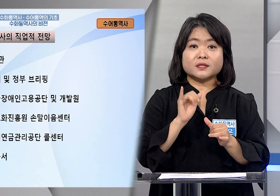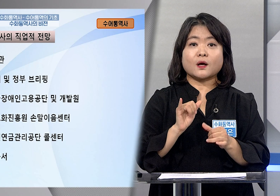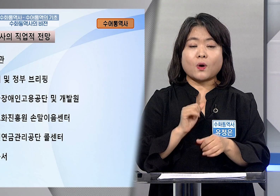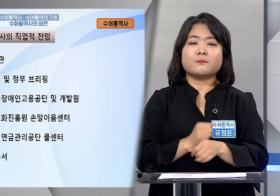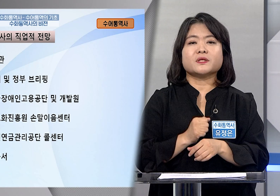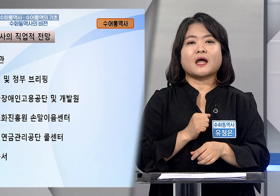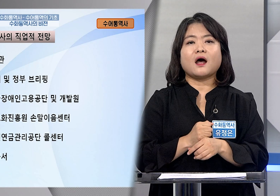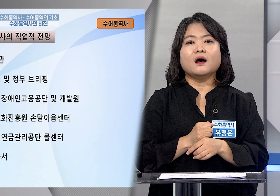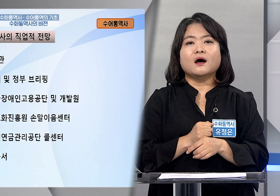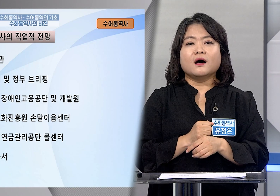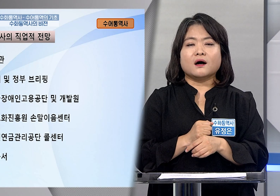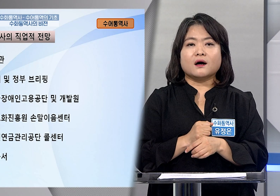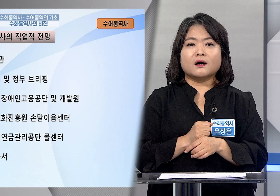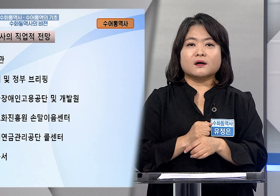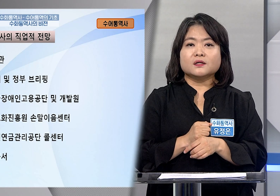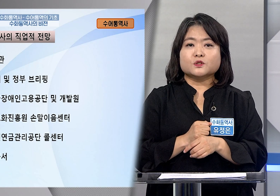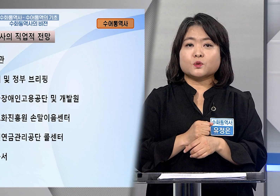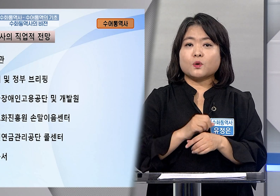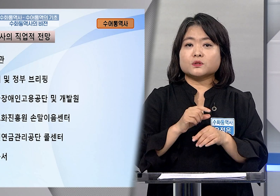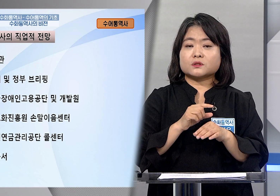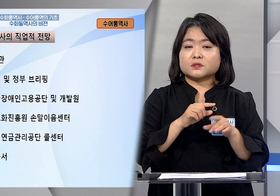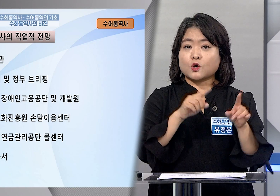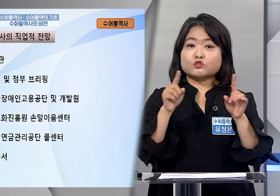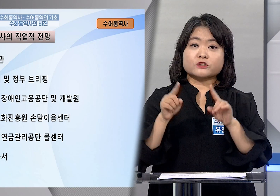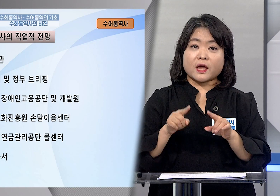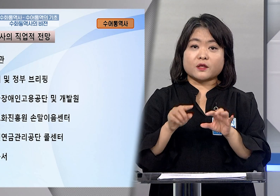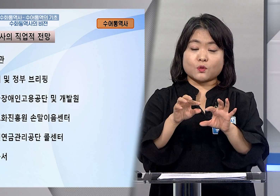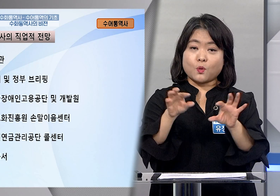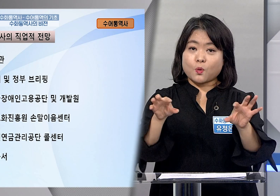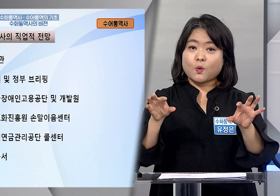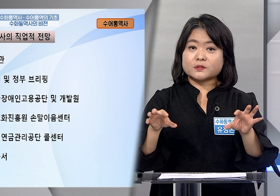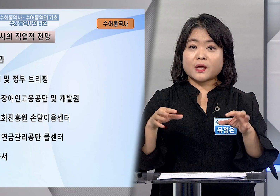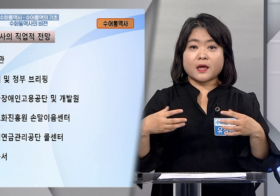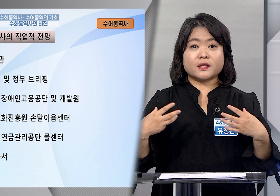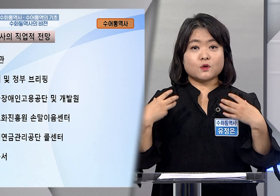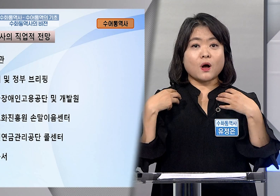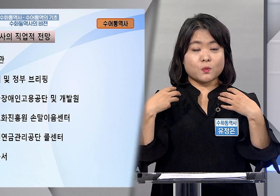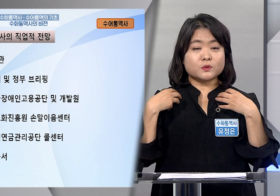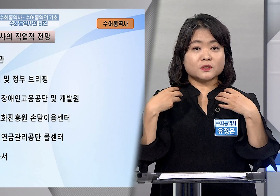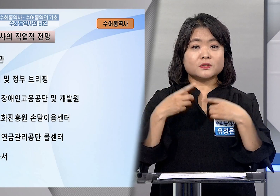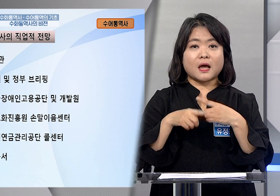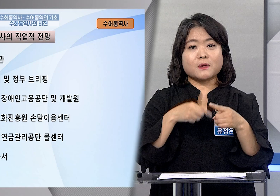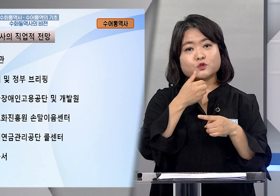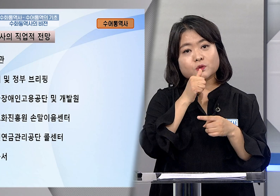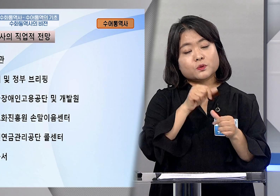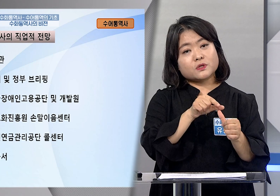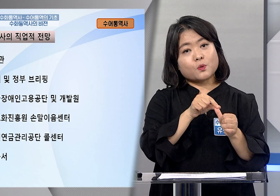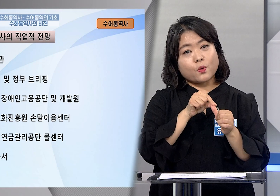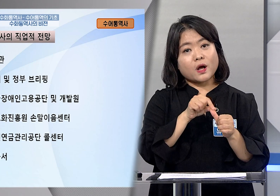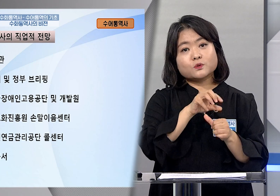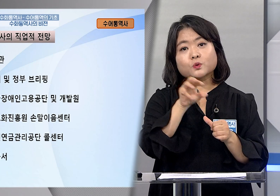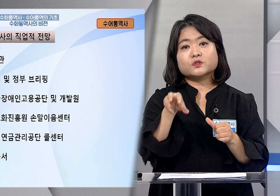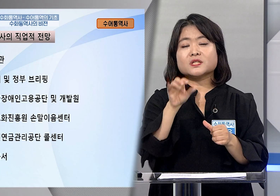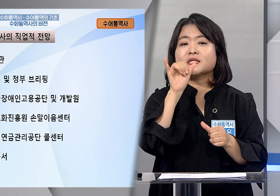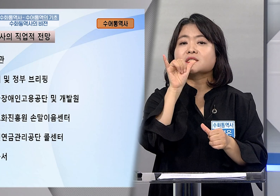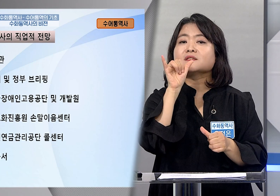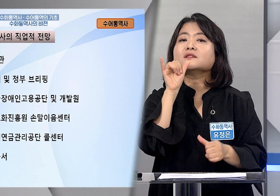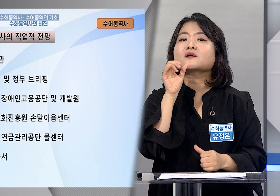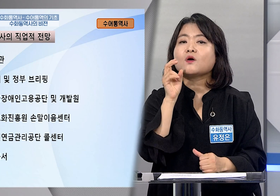있다고 합니다. 또 전국에 또 곳곳에 이런 관공서들이 아마 수화통역사를 고용하는 곳들이 있을